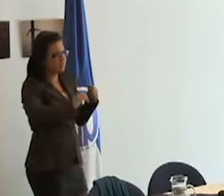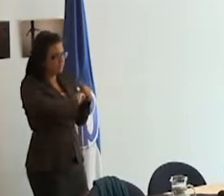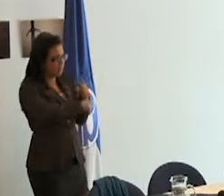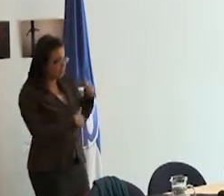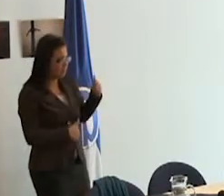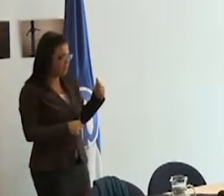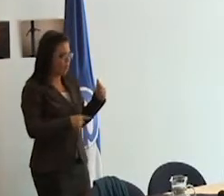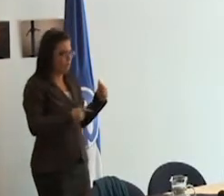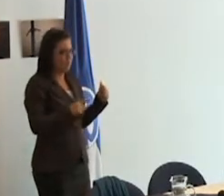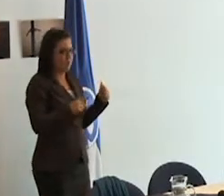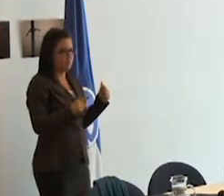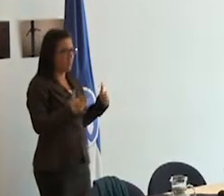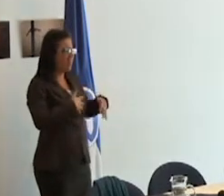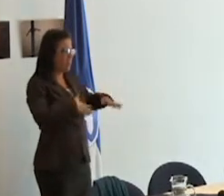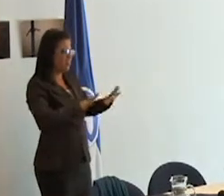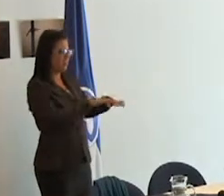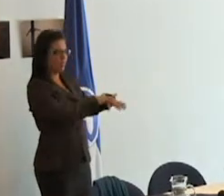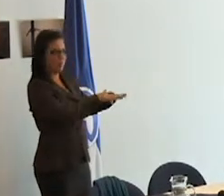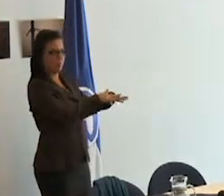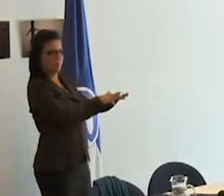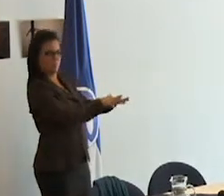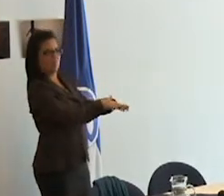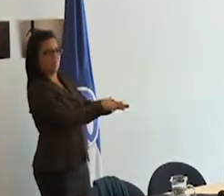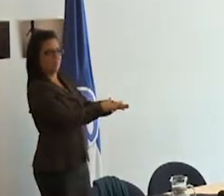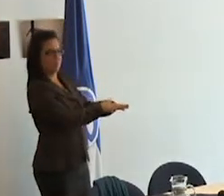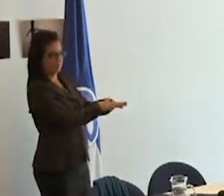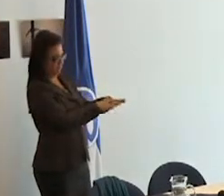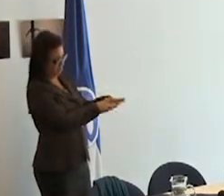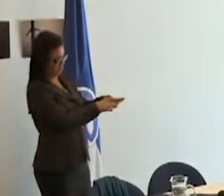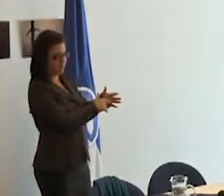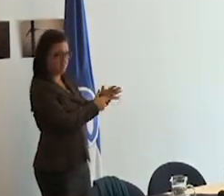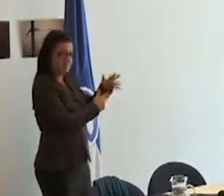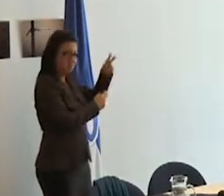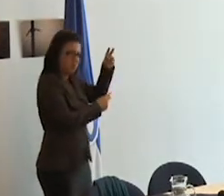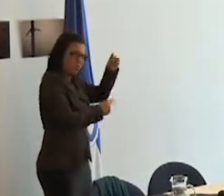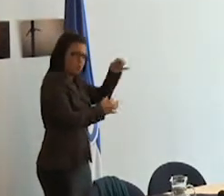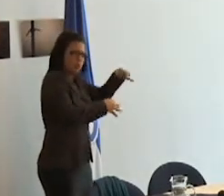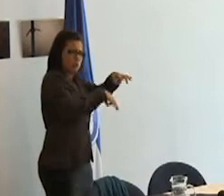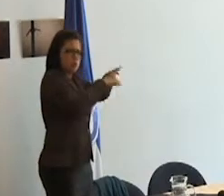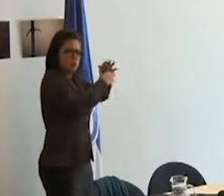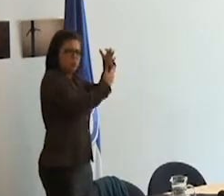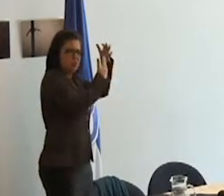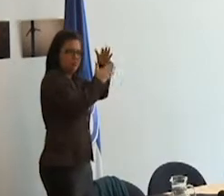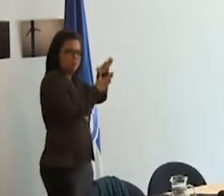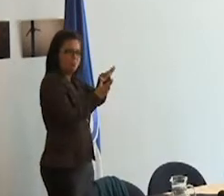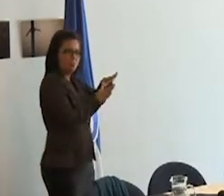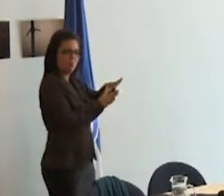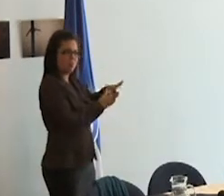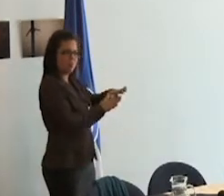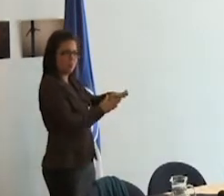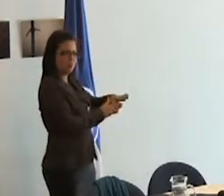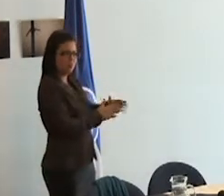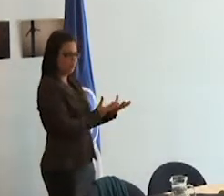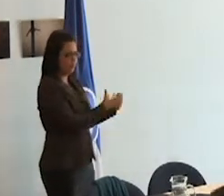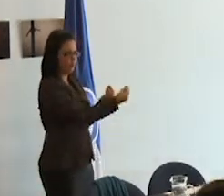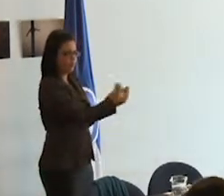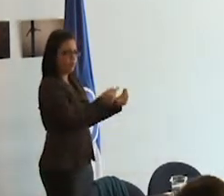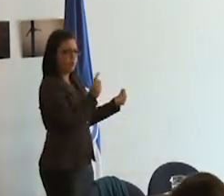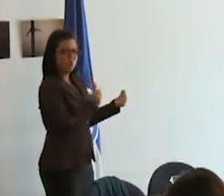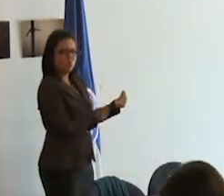y la folclorización buscan restar valor a los desarrollos alcanzados por estos grupos por no estar